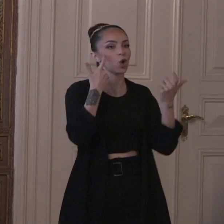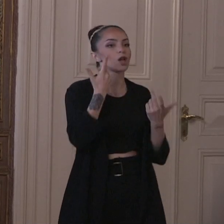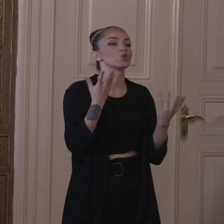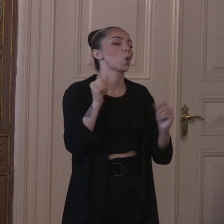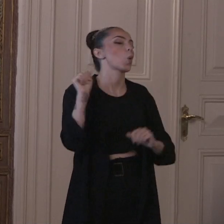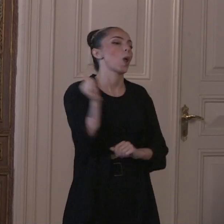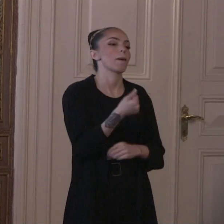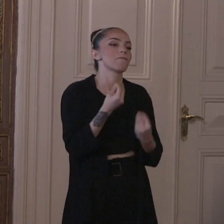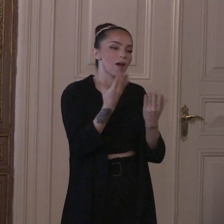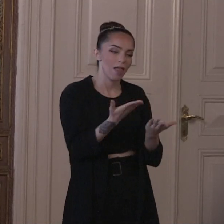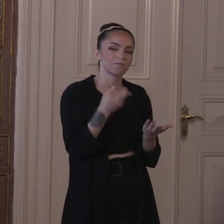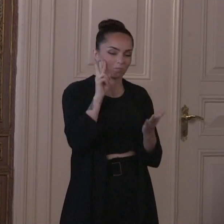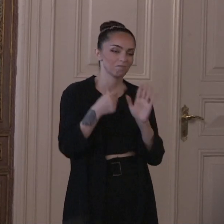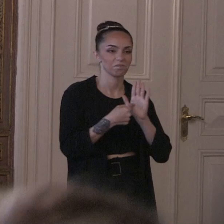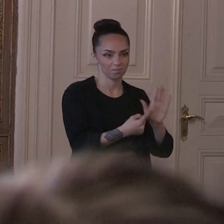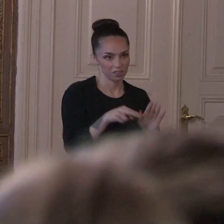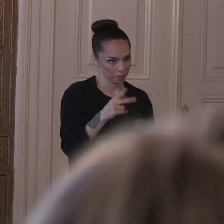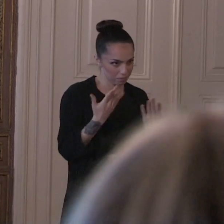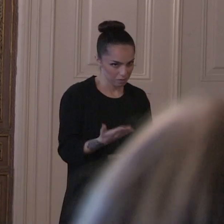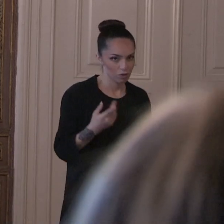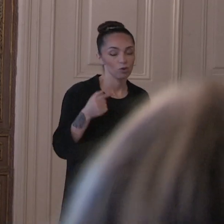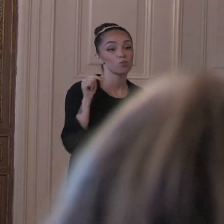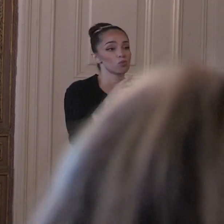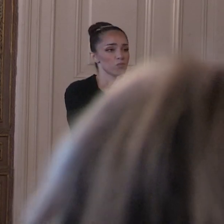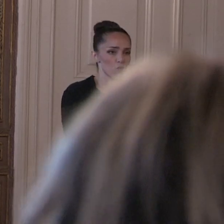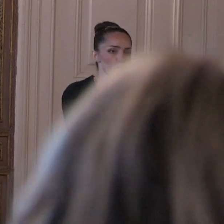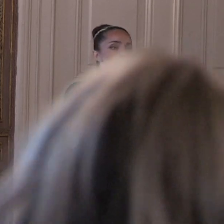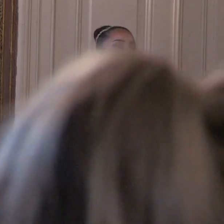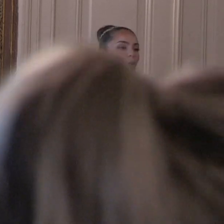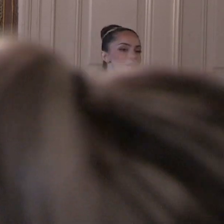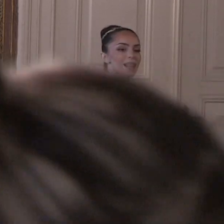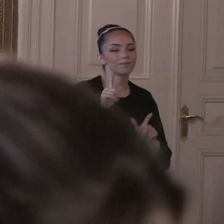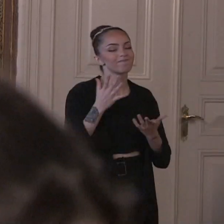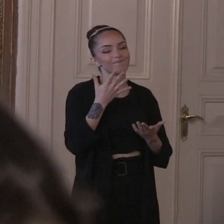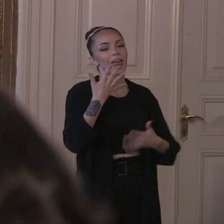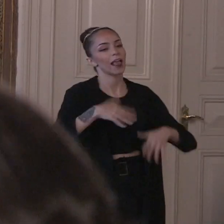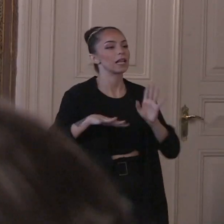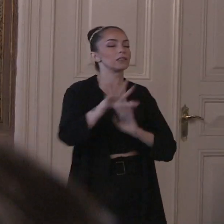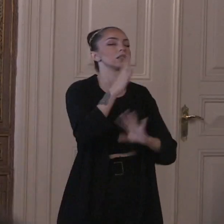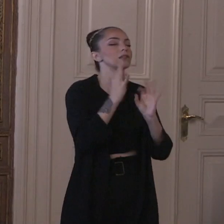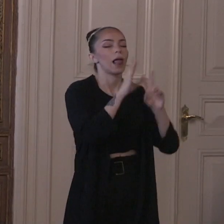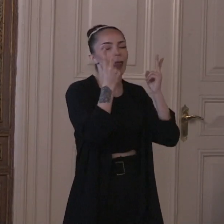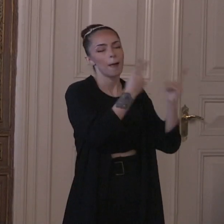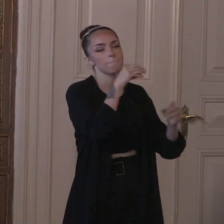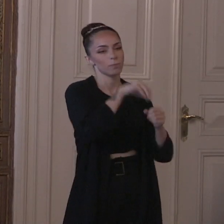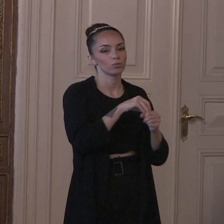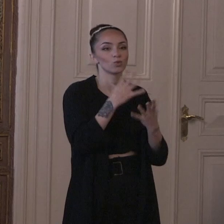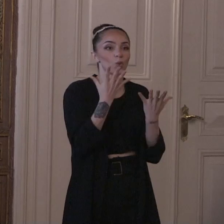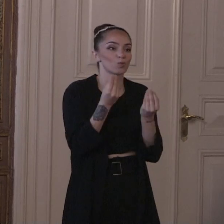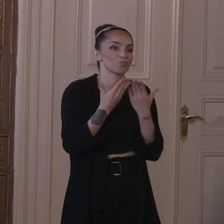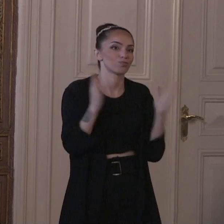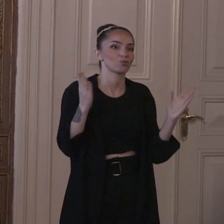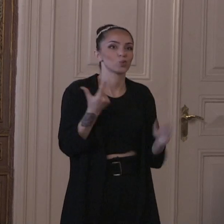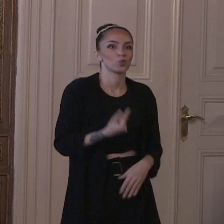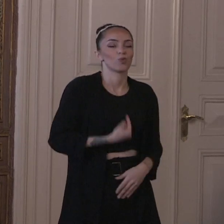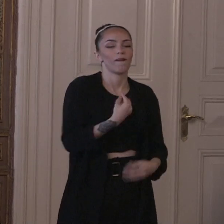verdiğini göstermektedir ve bu özel gereksinimleri olan bireyler için de büyük umut vaat